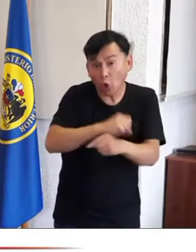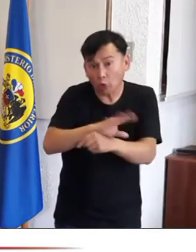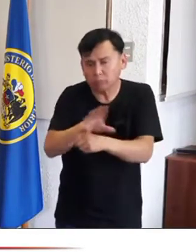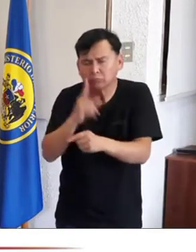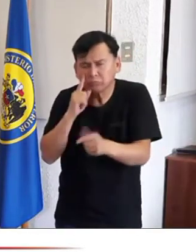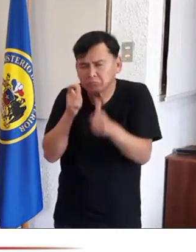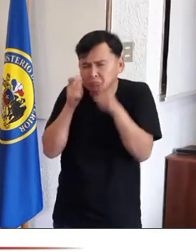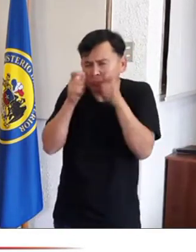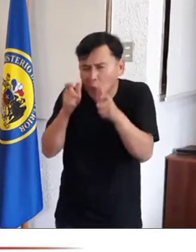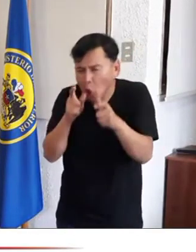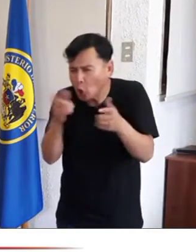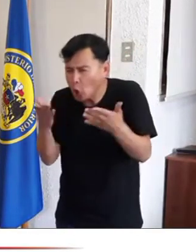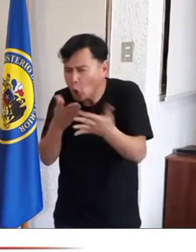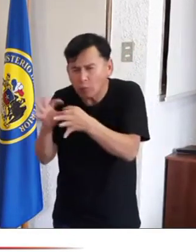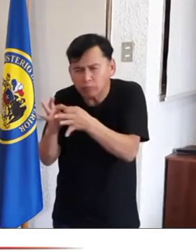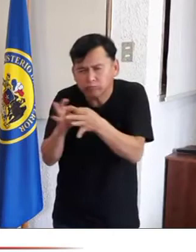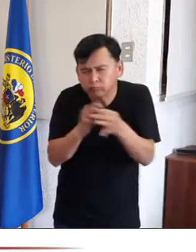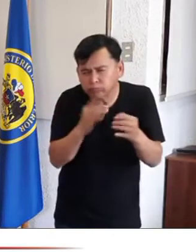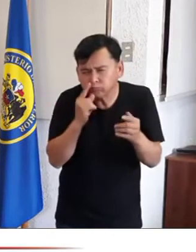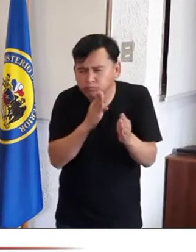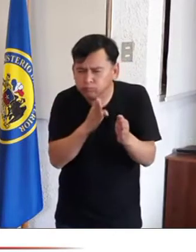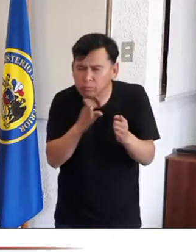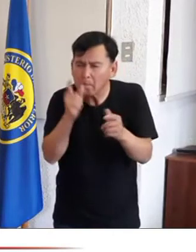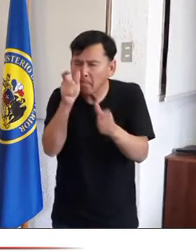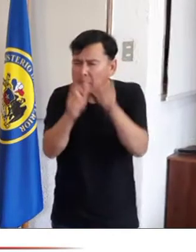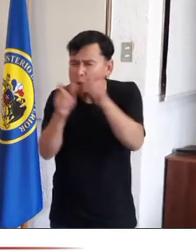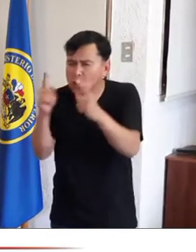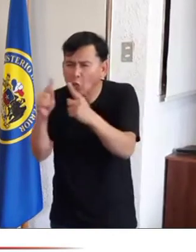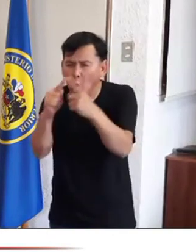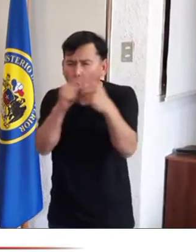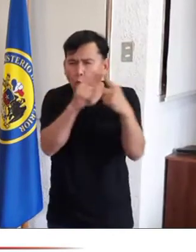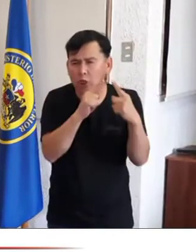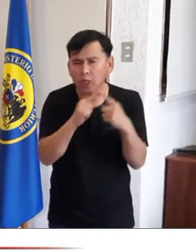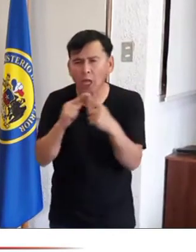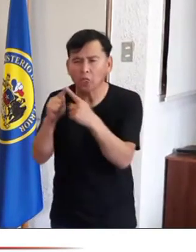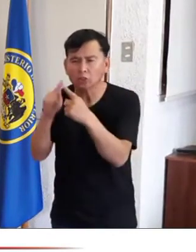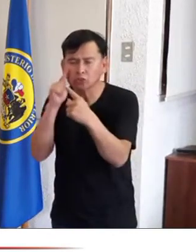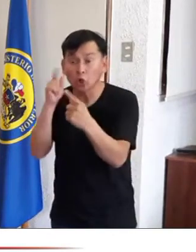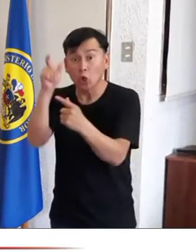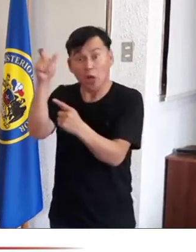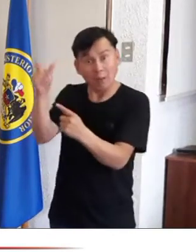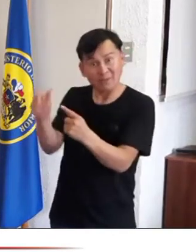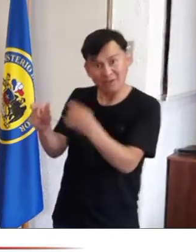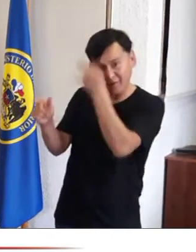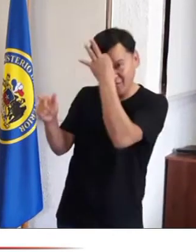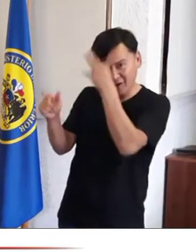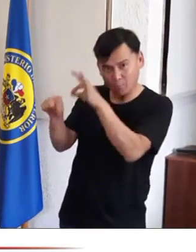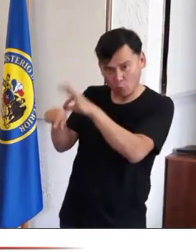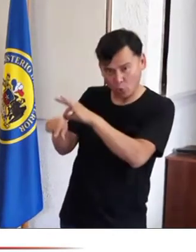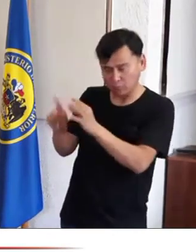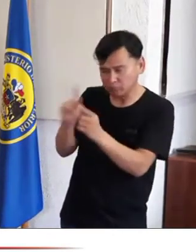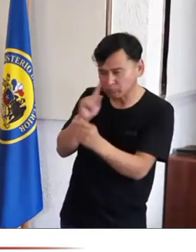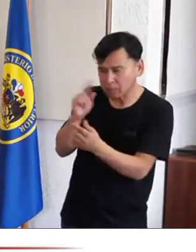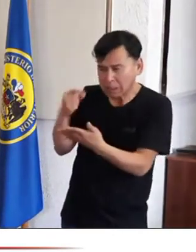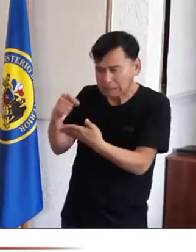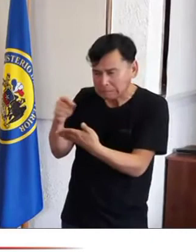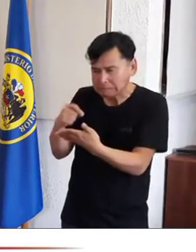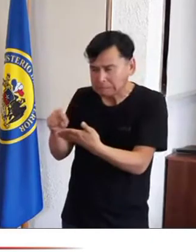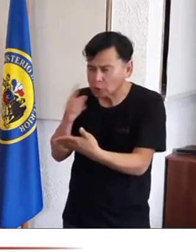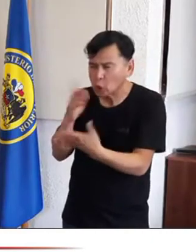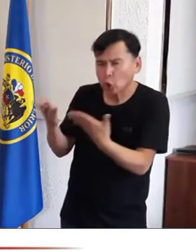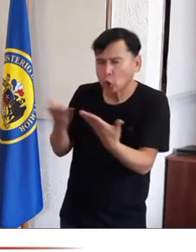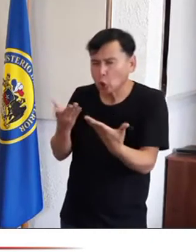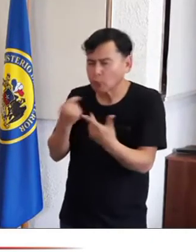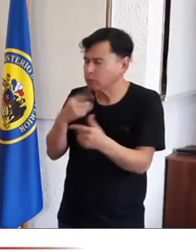realizando un seguimiento y vigilancia de todas las personas que estuvieron en contacto directo con este positivo, levantando indicaciones de